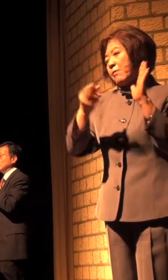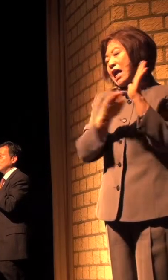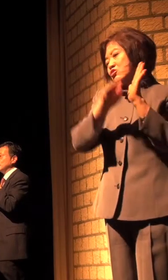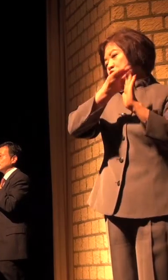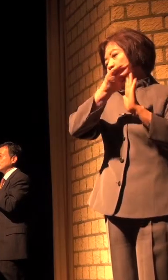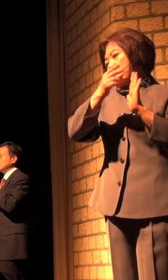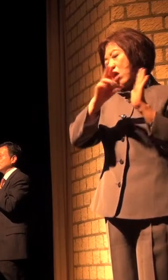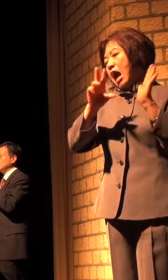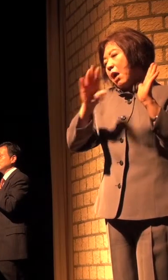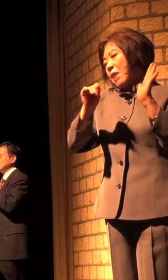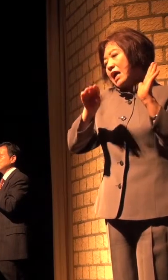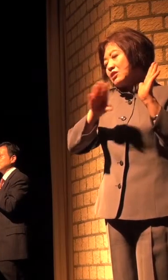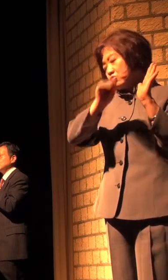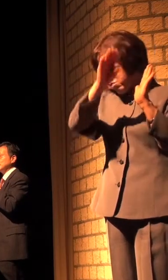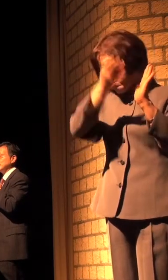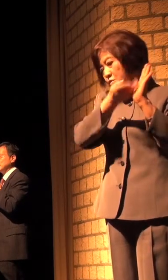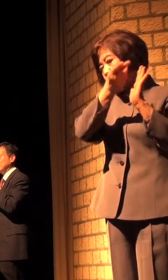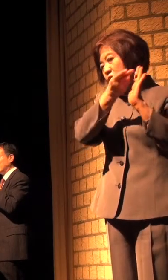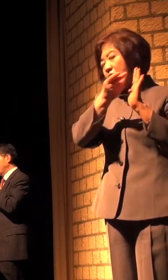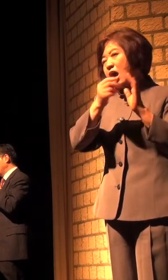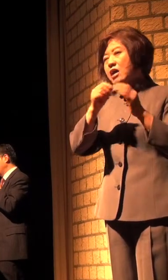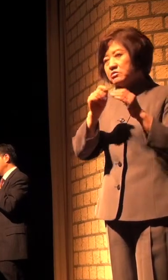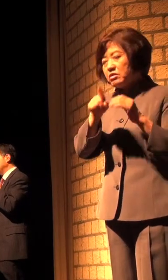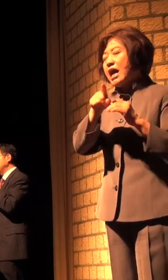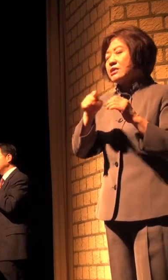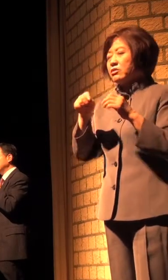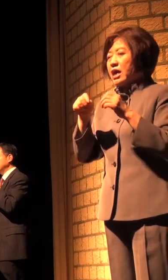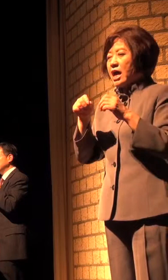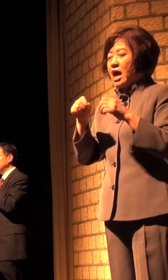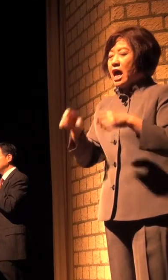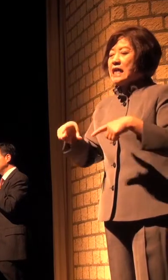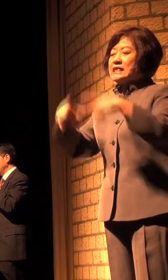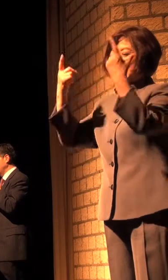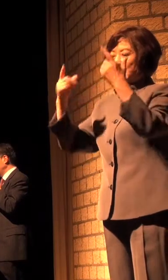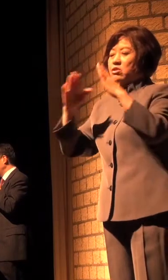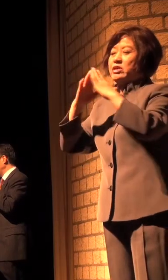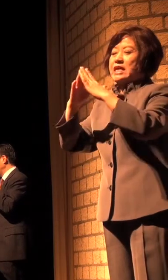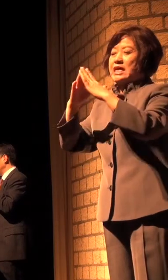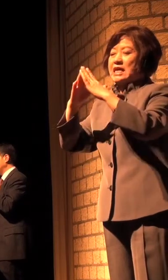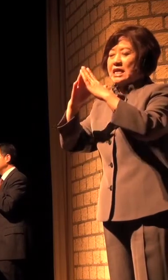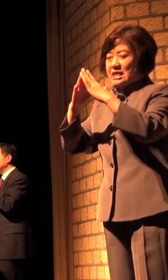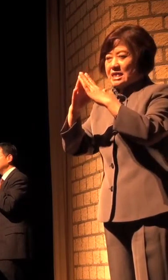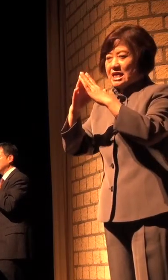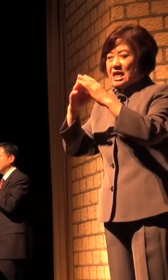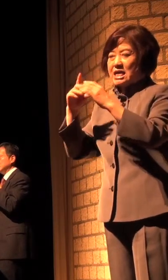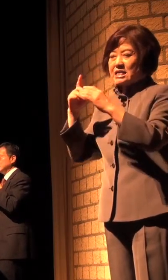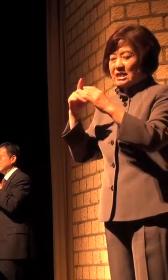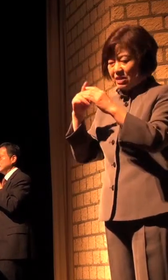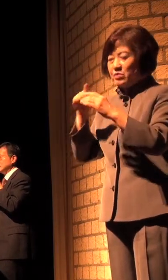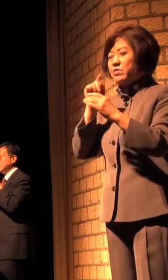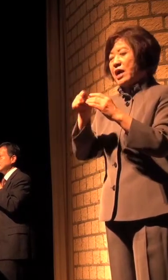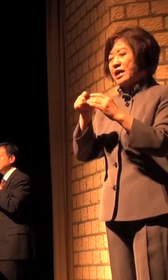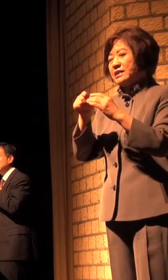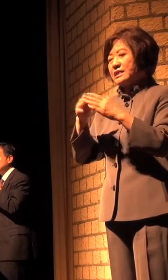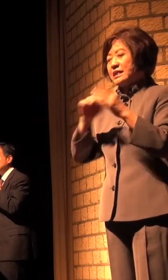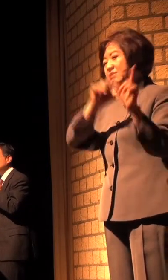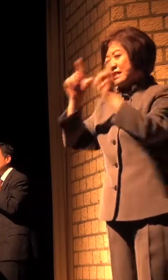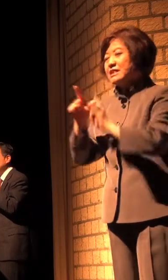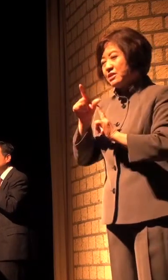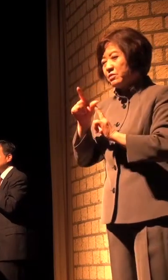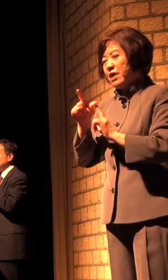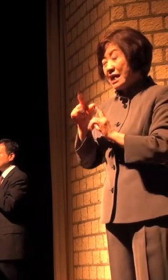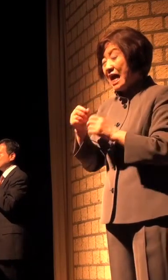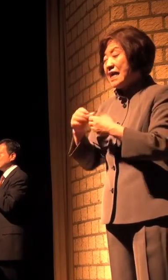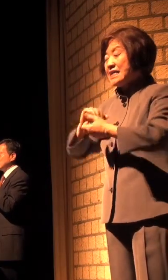ども、特に木造住宅にお住まいの方はこれもぜひ急いであの耐震診断を。耐震診断という